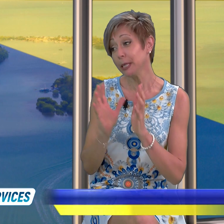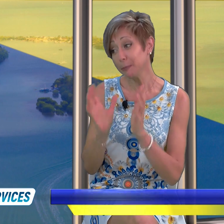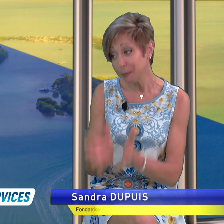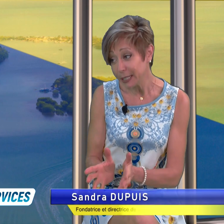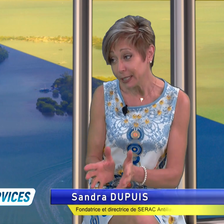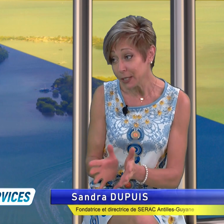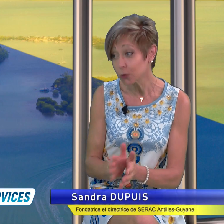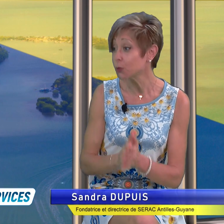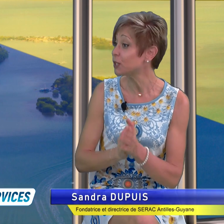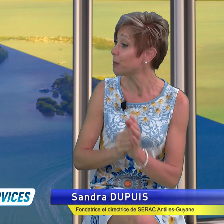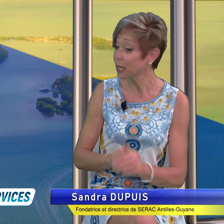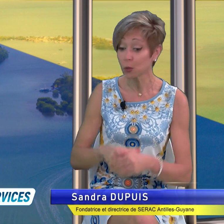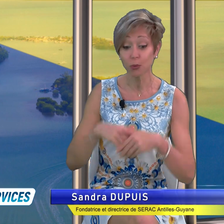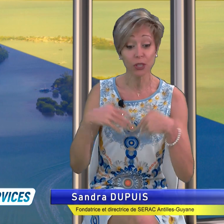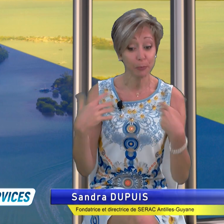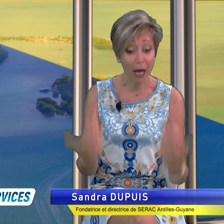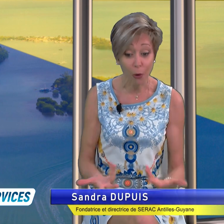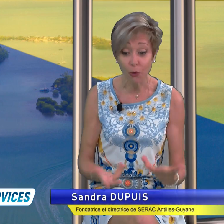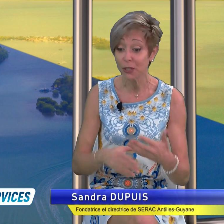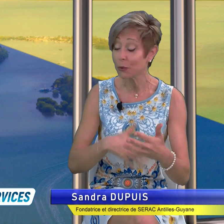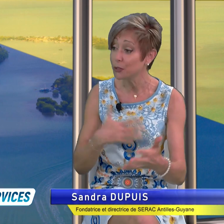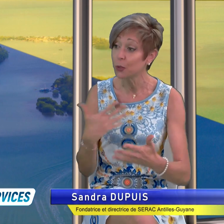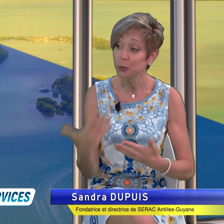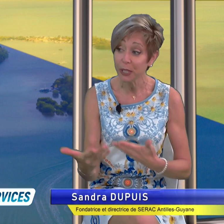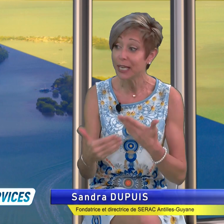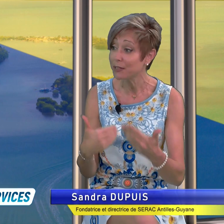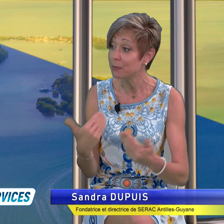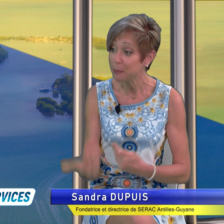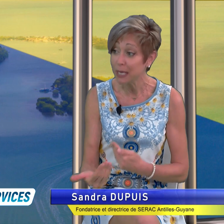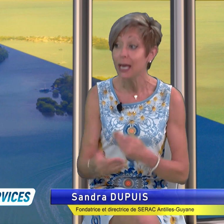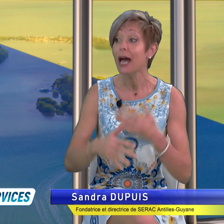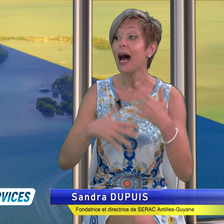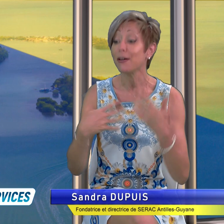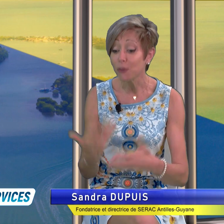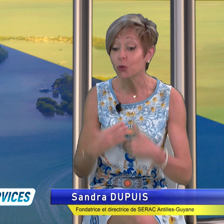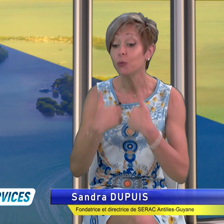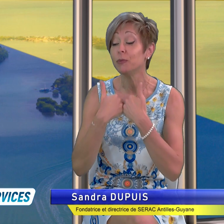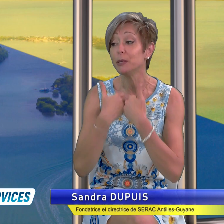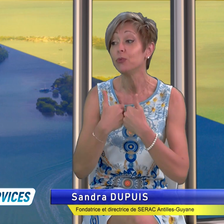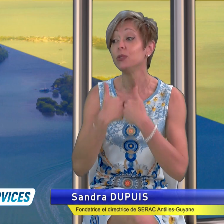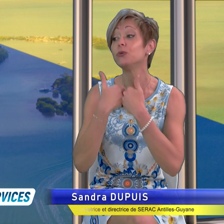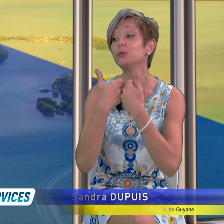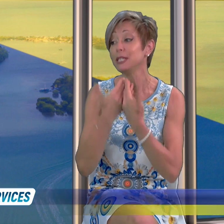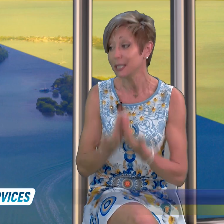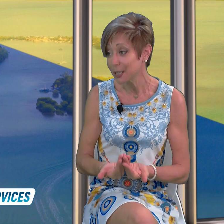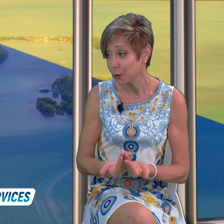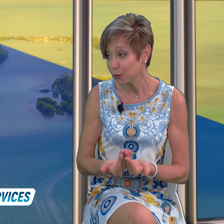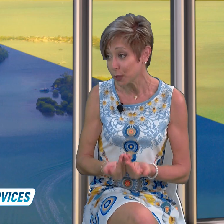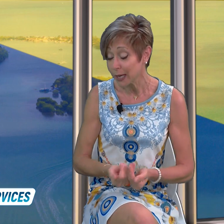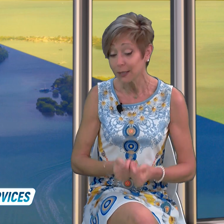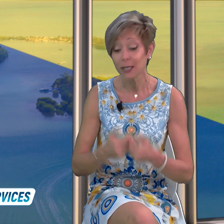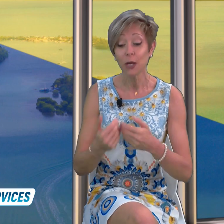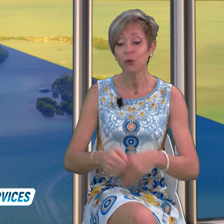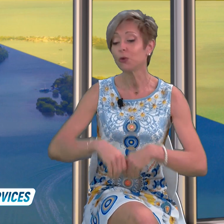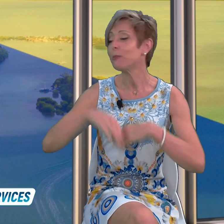atelier bébé-signe, donc c'est par exemple pour des parents qui ont envie de communiquer avec bébé avant que bébé puisse utiliser ses cordes